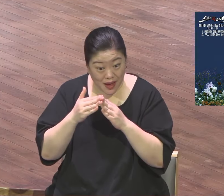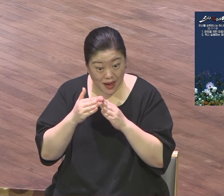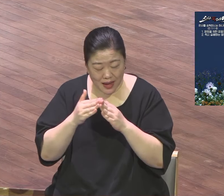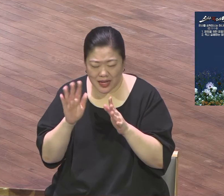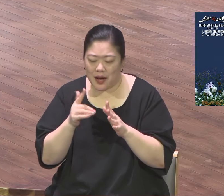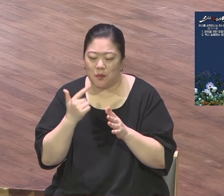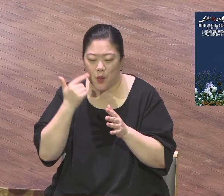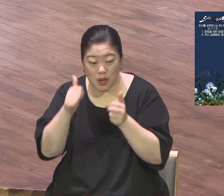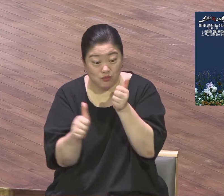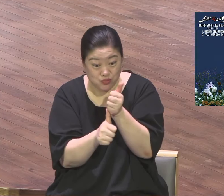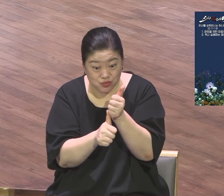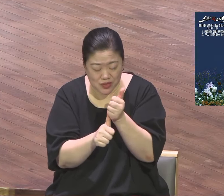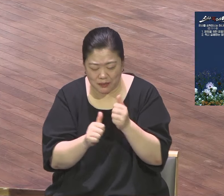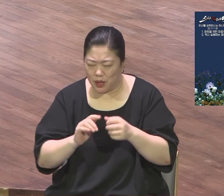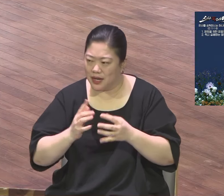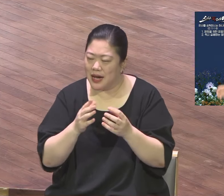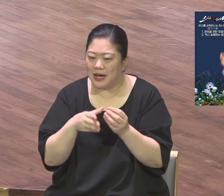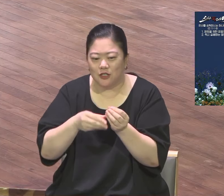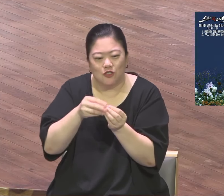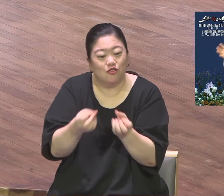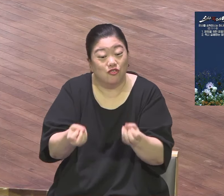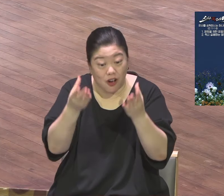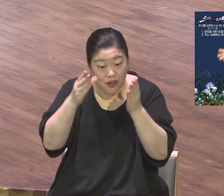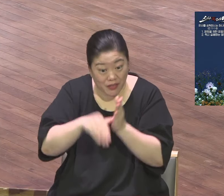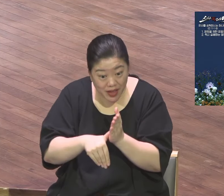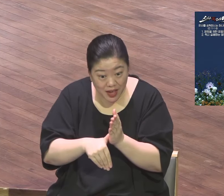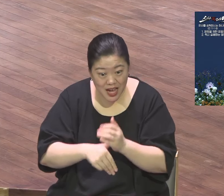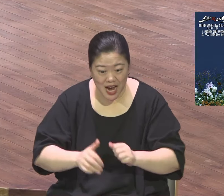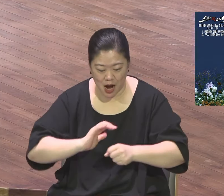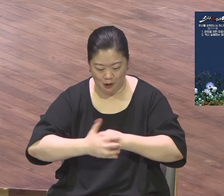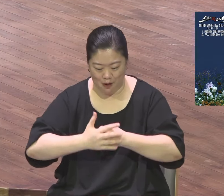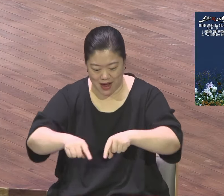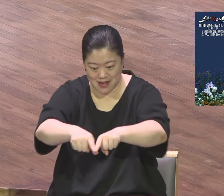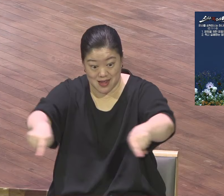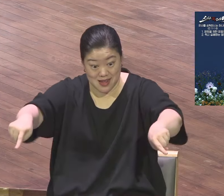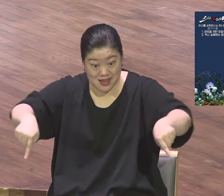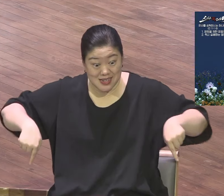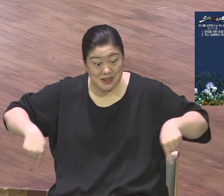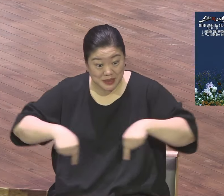사가 집에 들어왔어. 박스로 선물 다 하고 나는